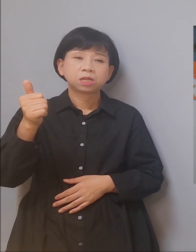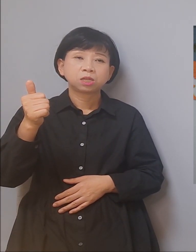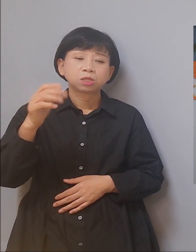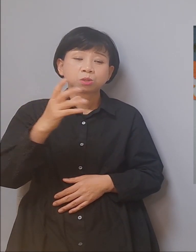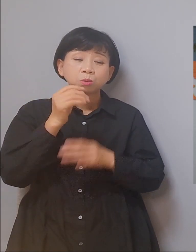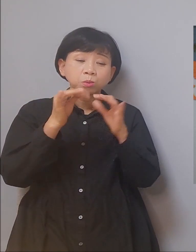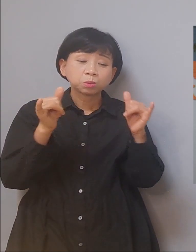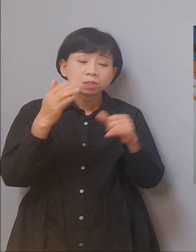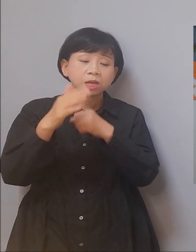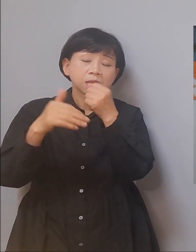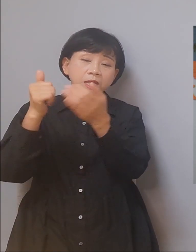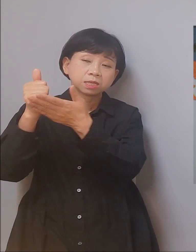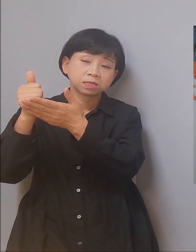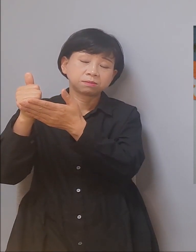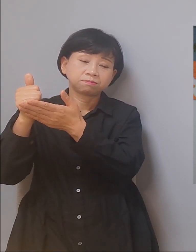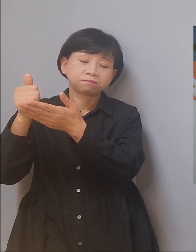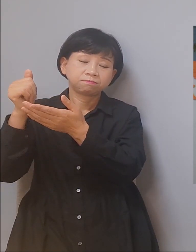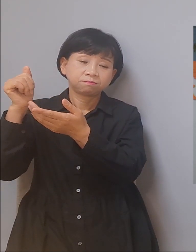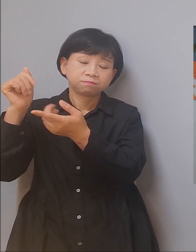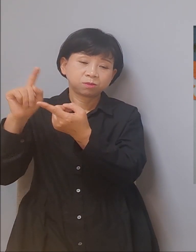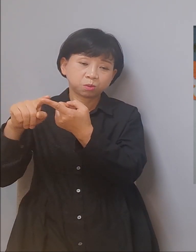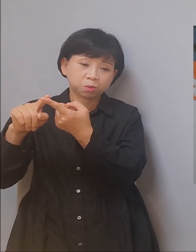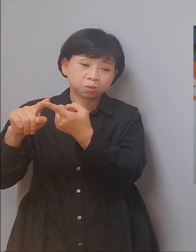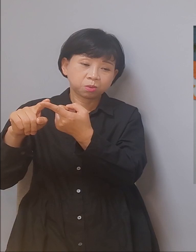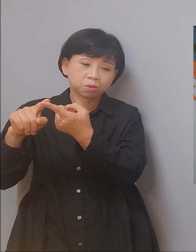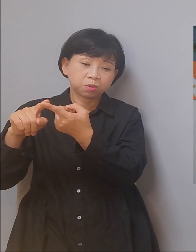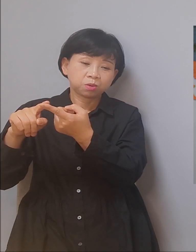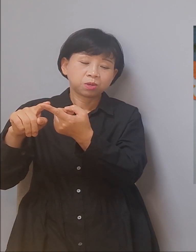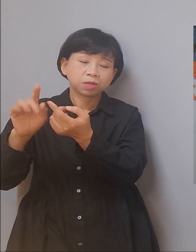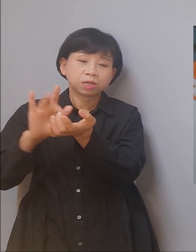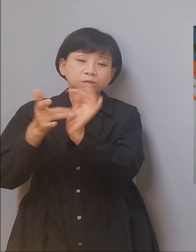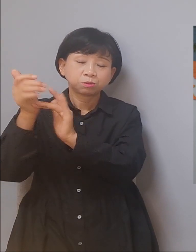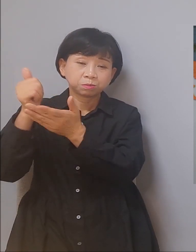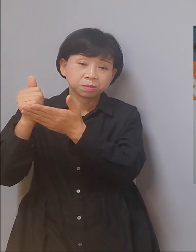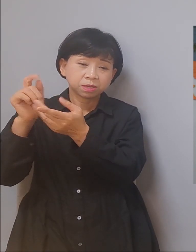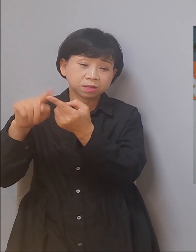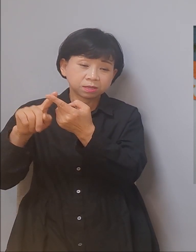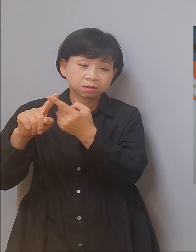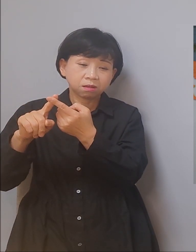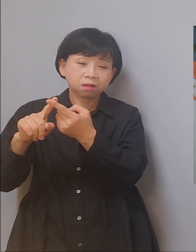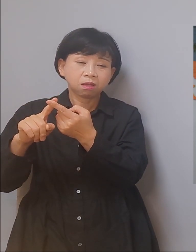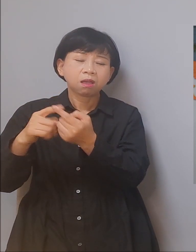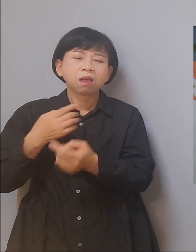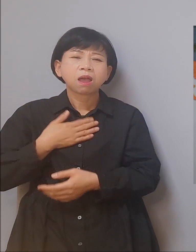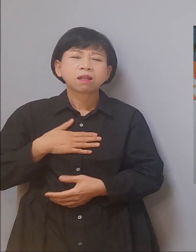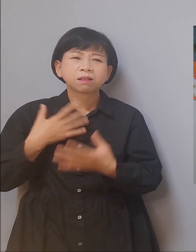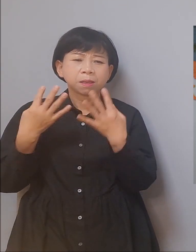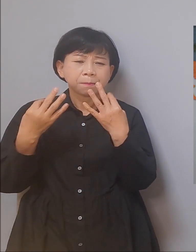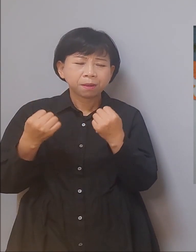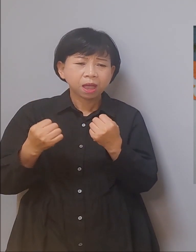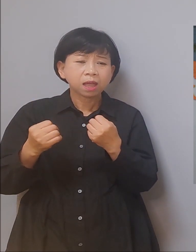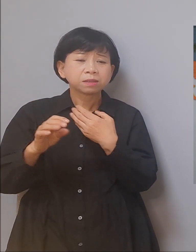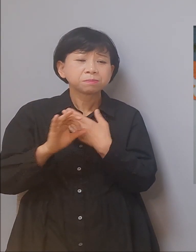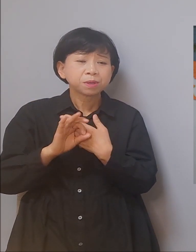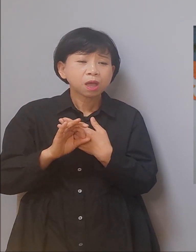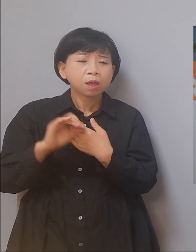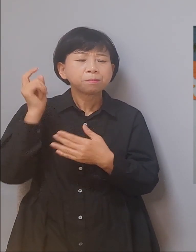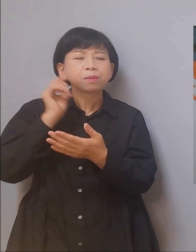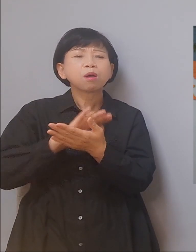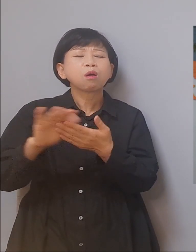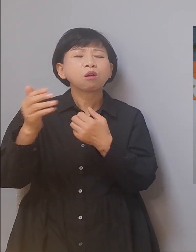성도들이 하나님과 예수 그리스도를 많이 알아갈 때에 또한 그 은혜와 평강이 더욱더 많아지게 된다고